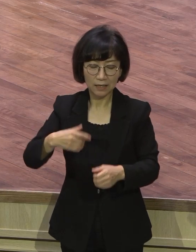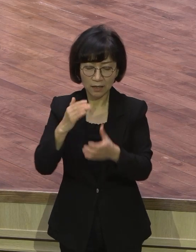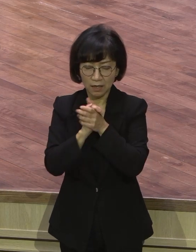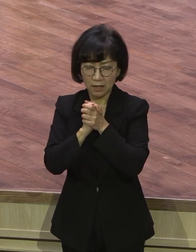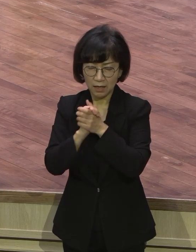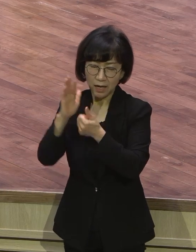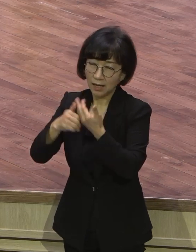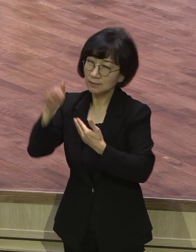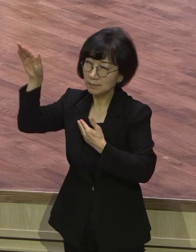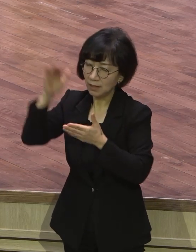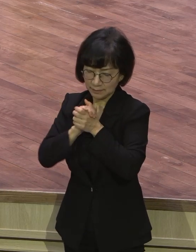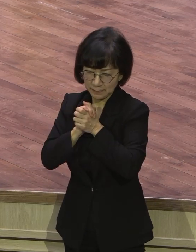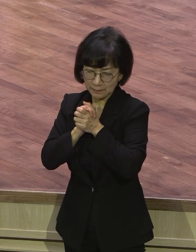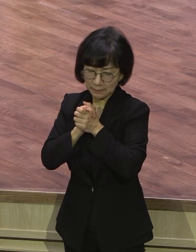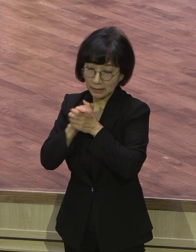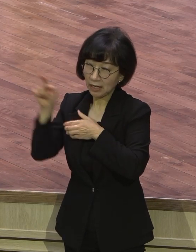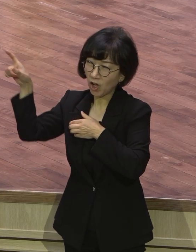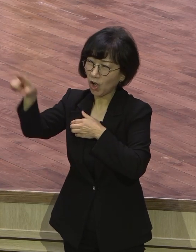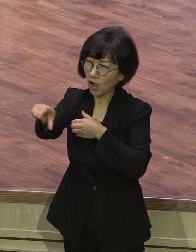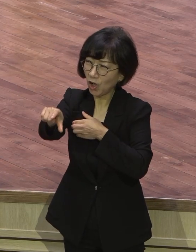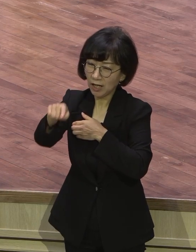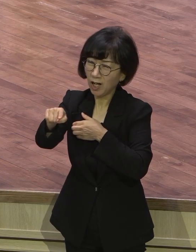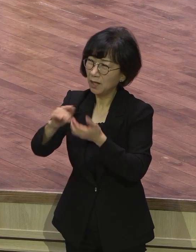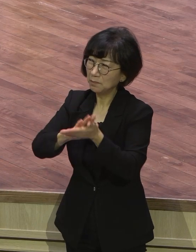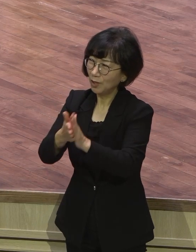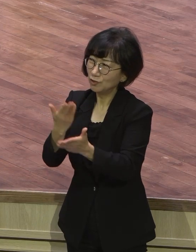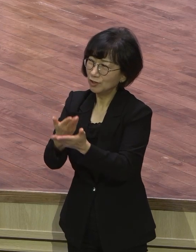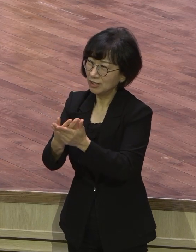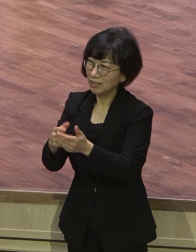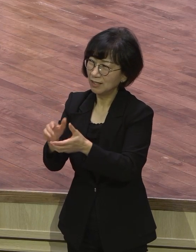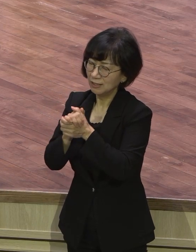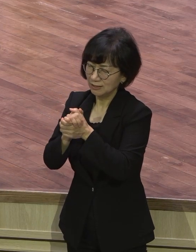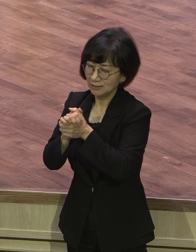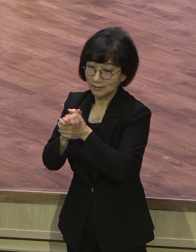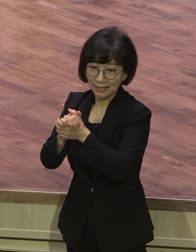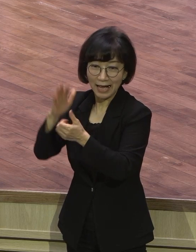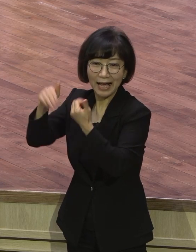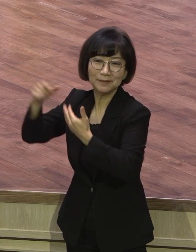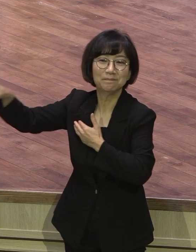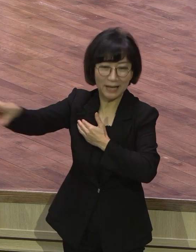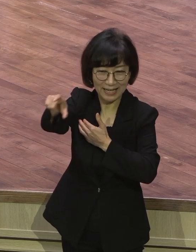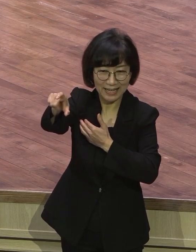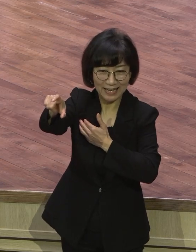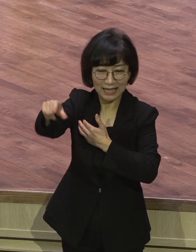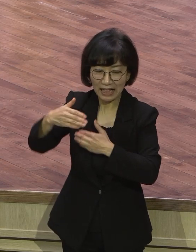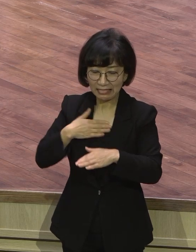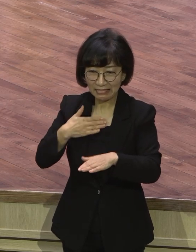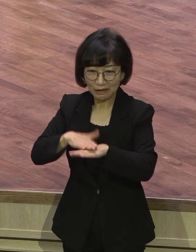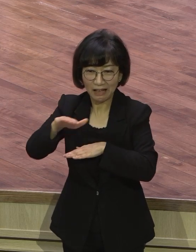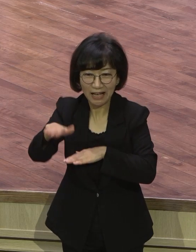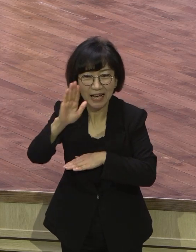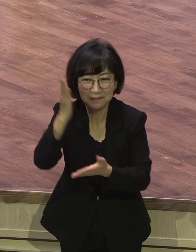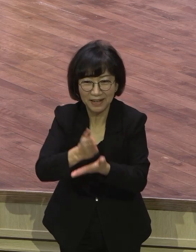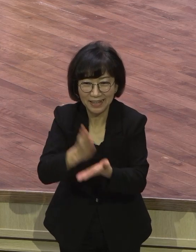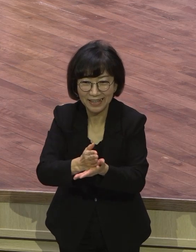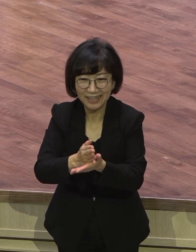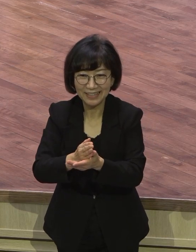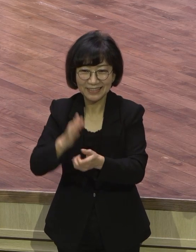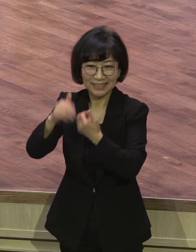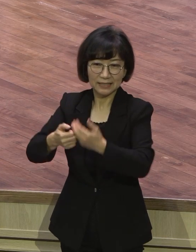들어주어서 그 사람을 변화시켜주시든지 아니면 도저히 안되게 하시면 하나님이 손보신다니까.